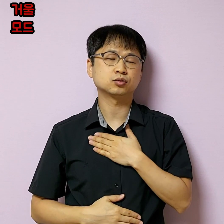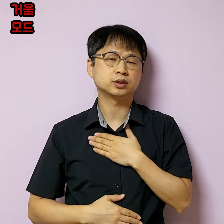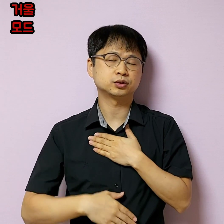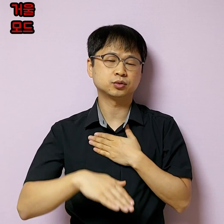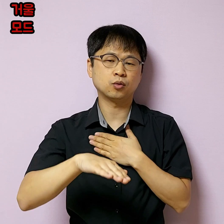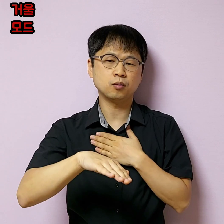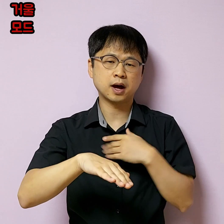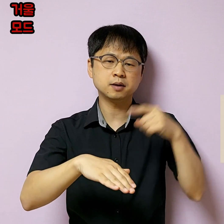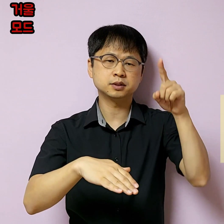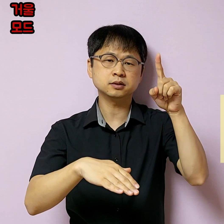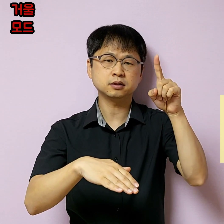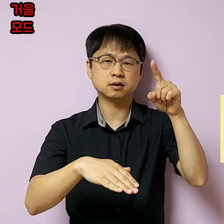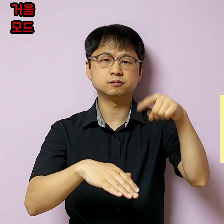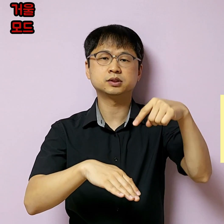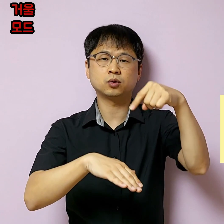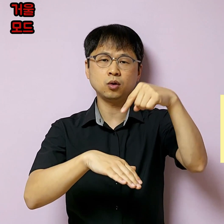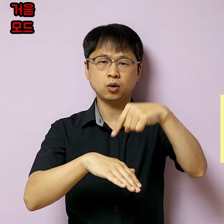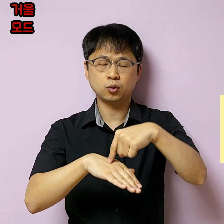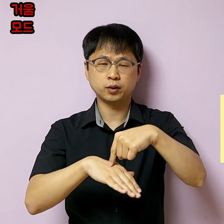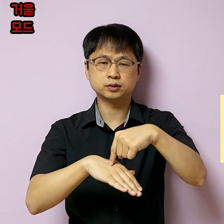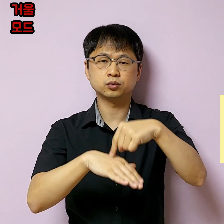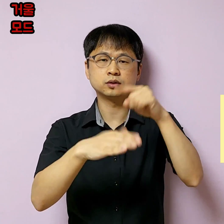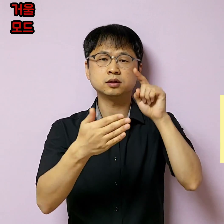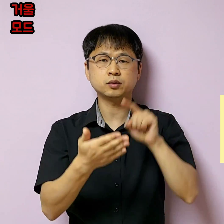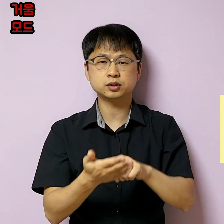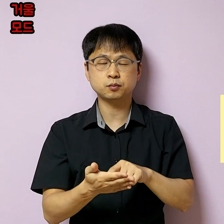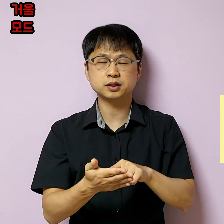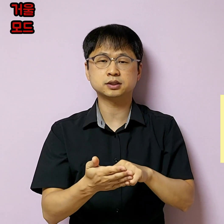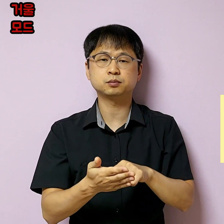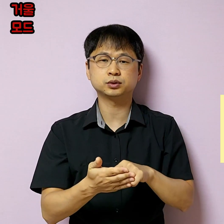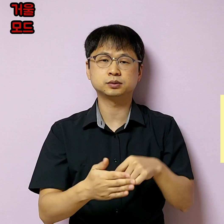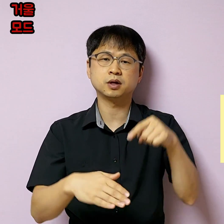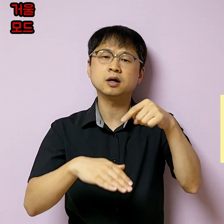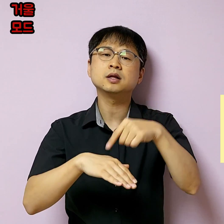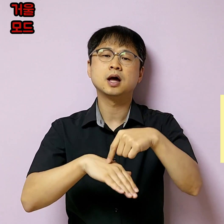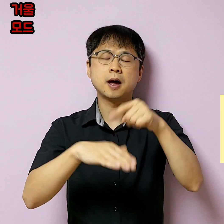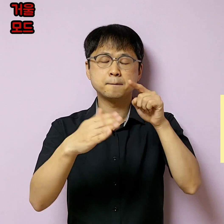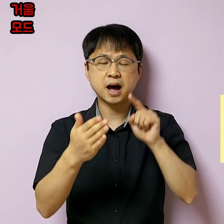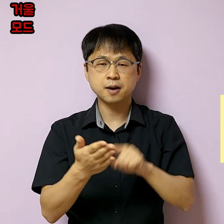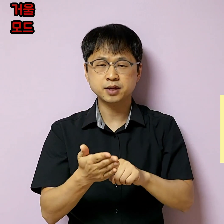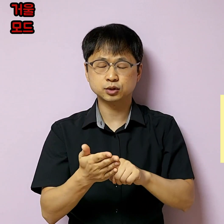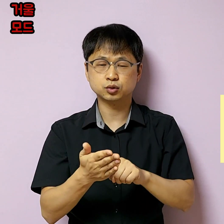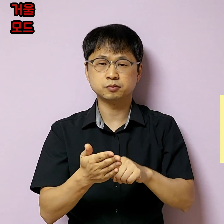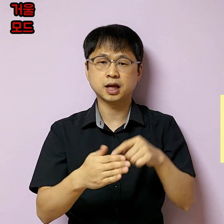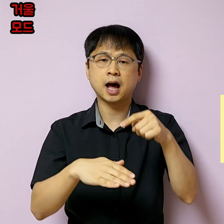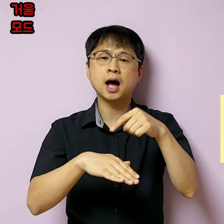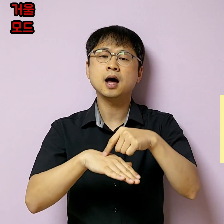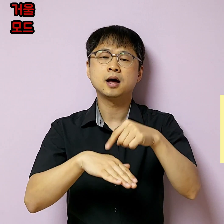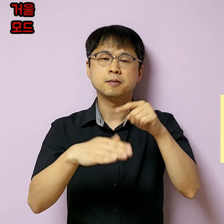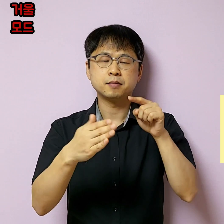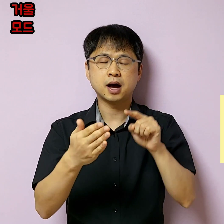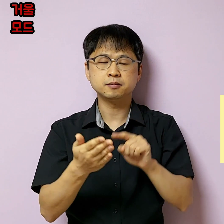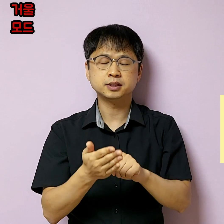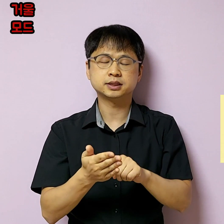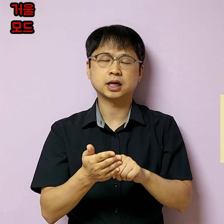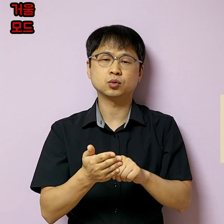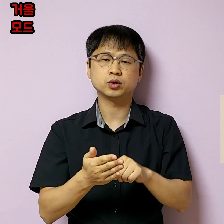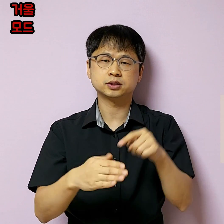수 해주시고 마음은 검지로 왼손등 왼손바닥 짚어주시면 마음이란 수입니다. 마음일지라도